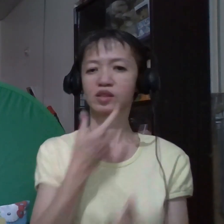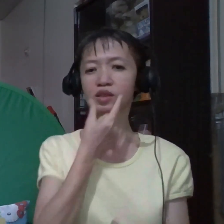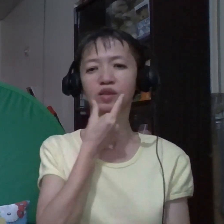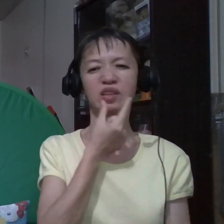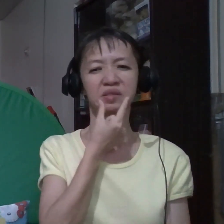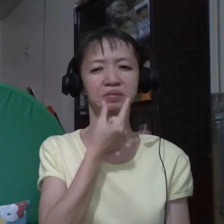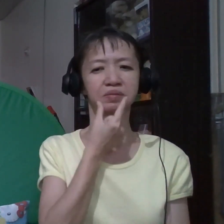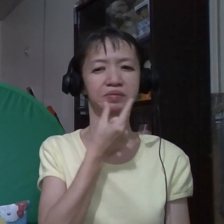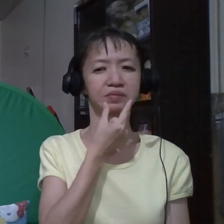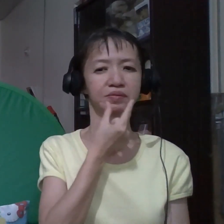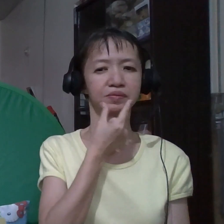싫어해요.